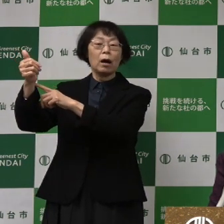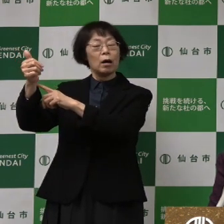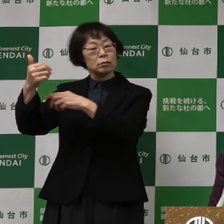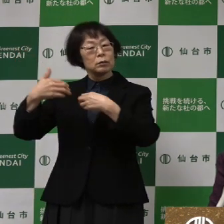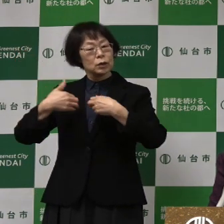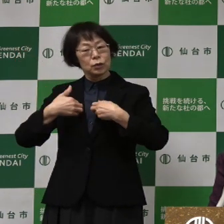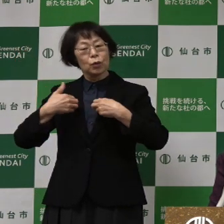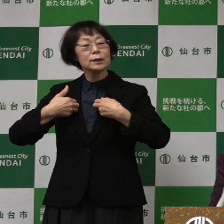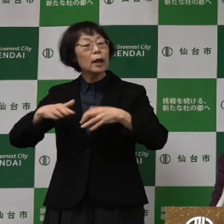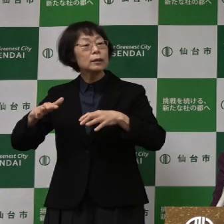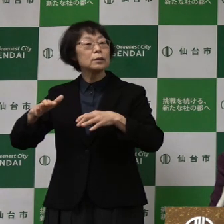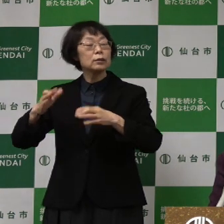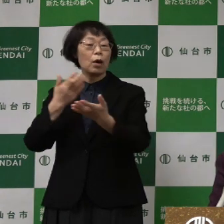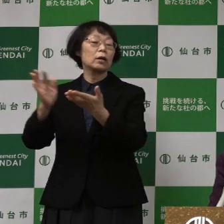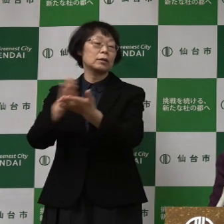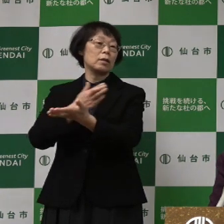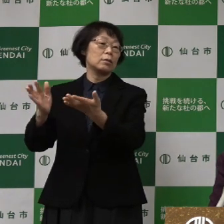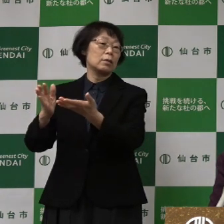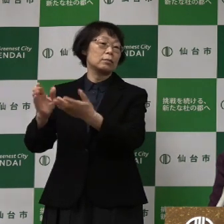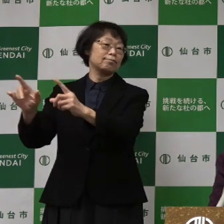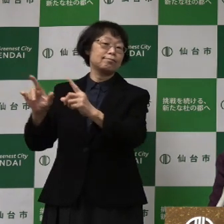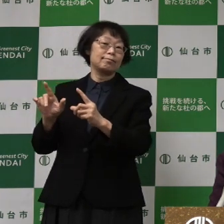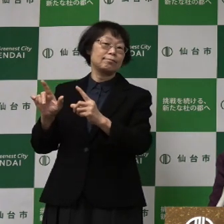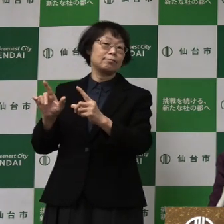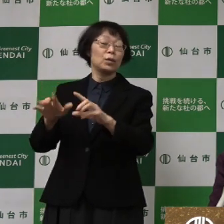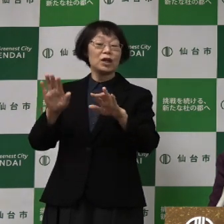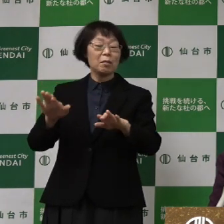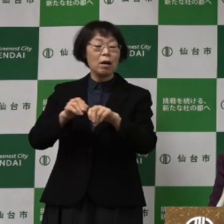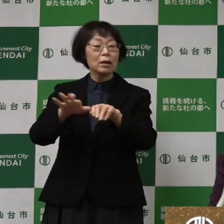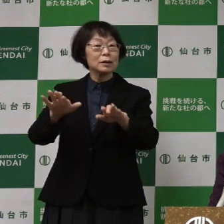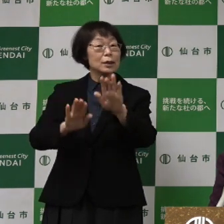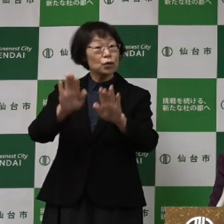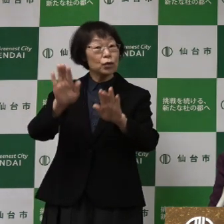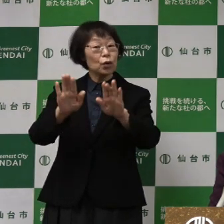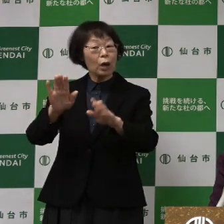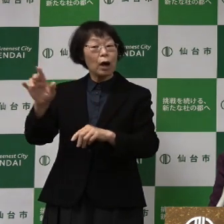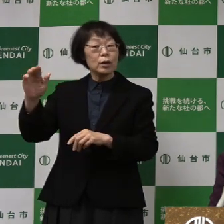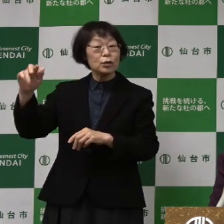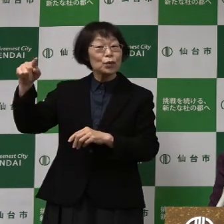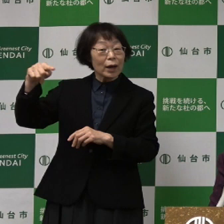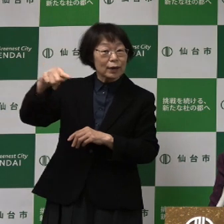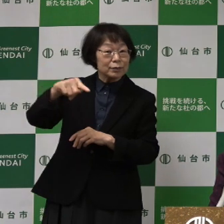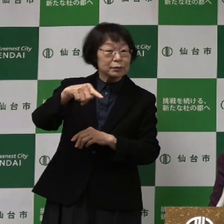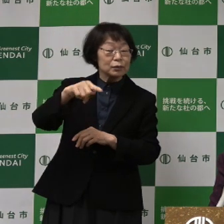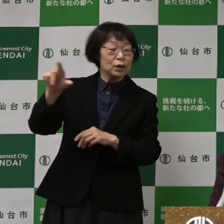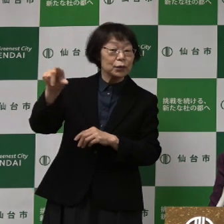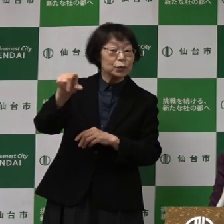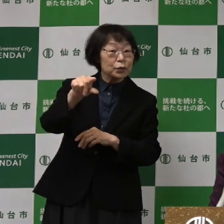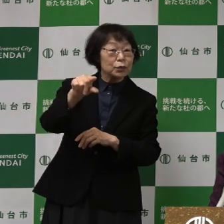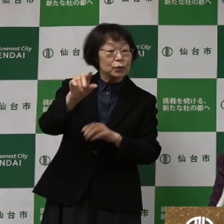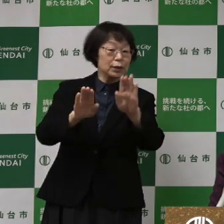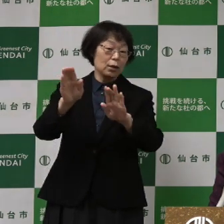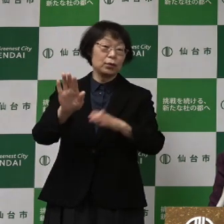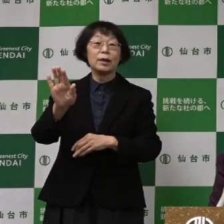性はないというご判断だったわけです。今感染状況が緩やかに減少傾向に